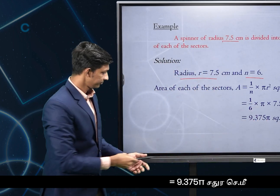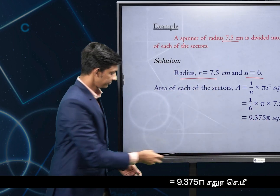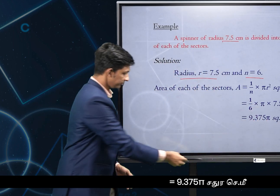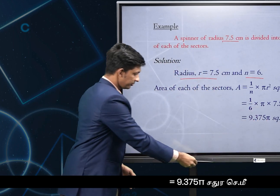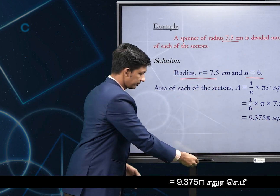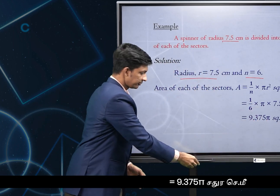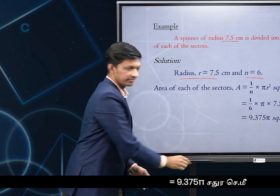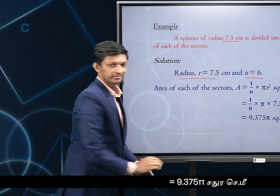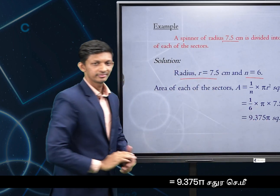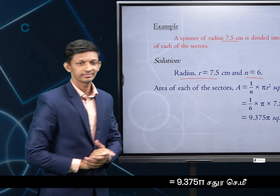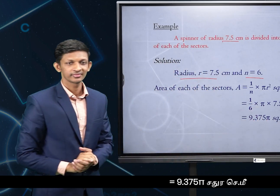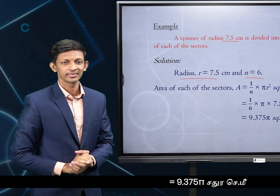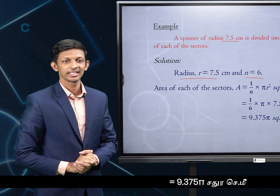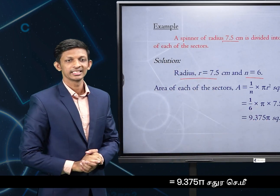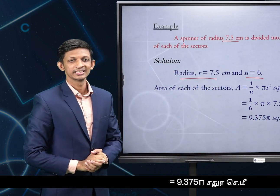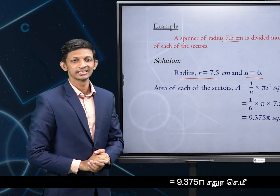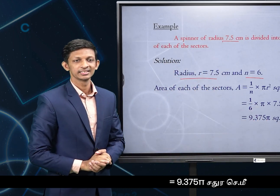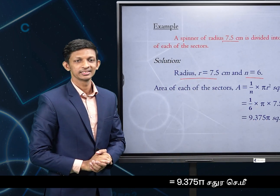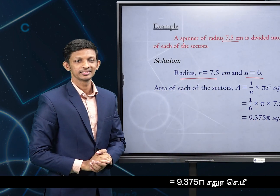375 பை சதுர சென்டிமீட்டர்.